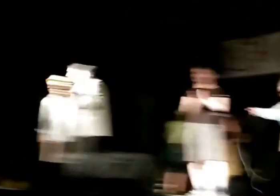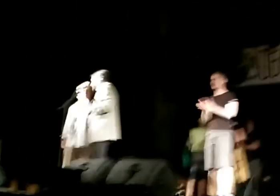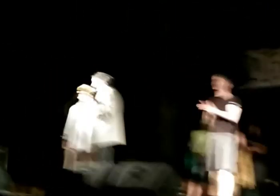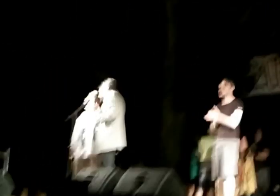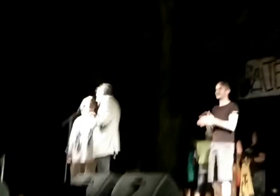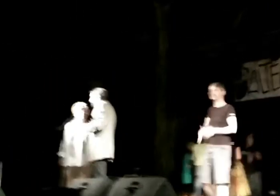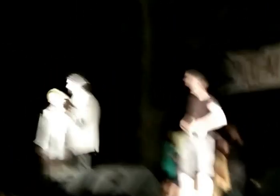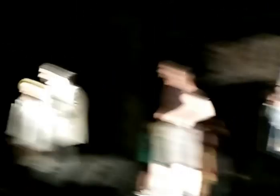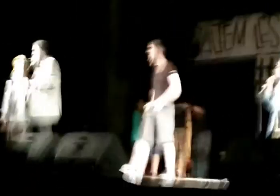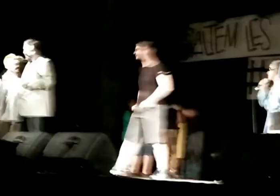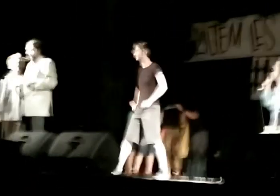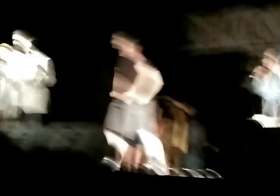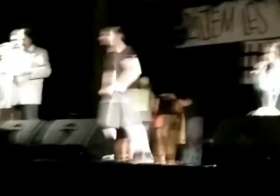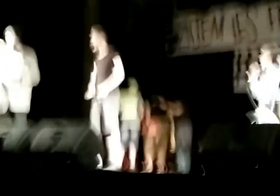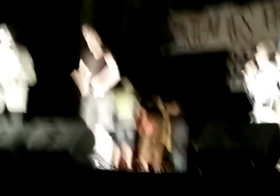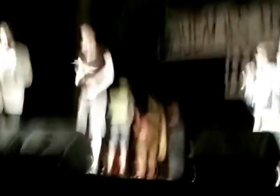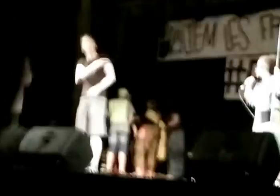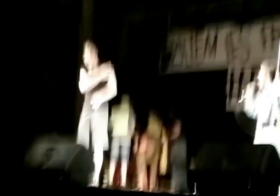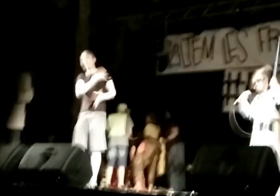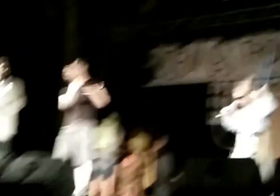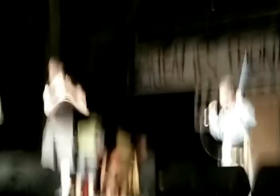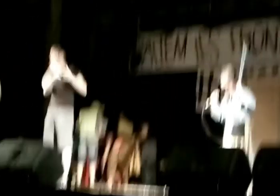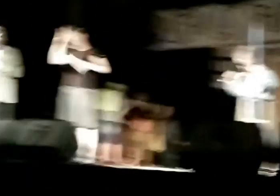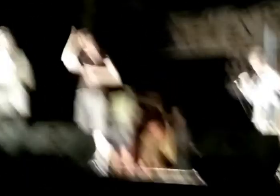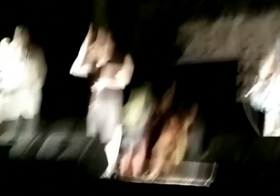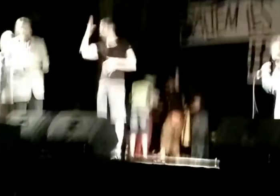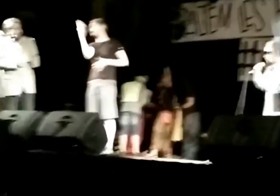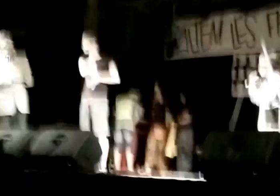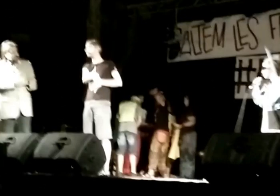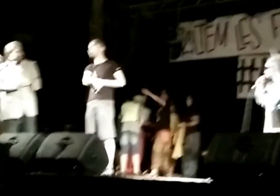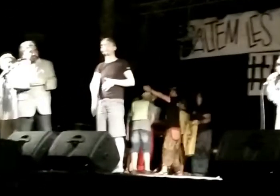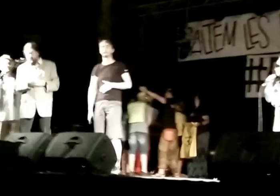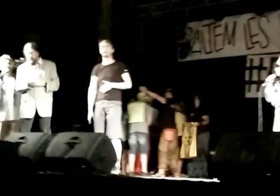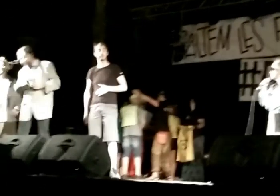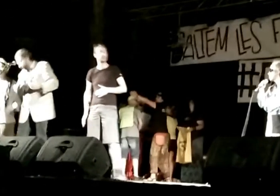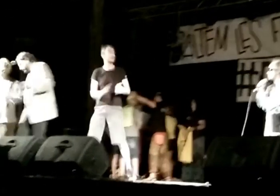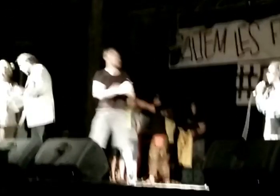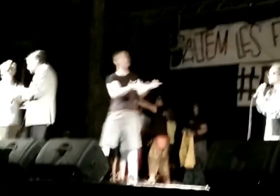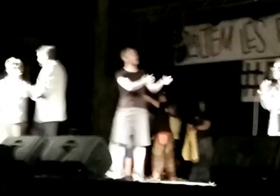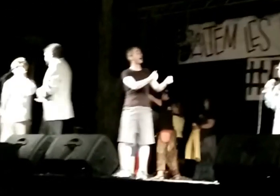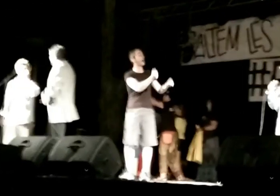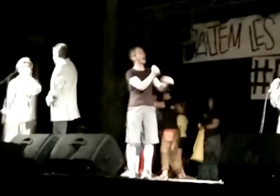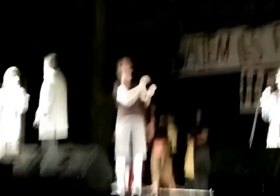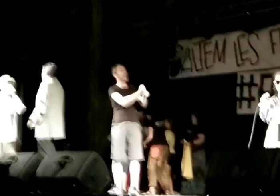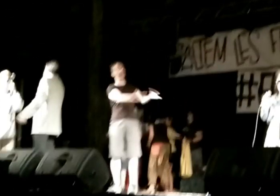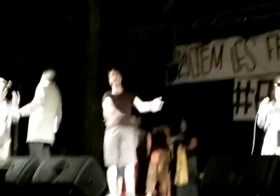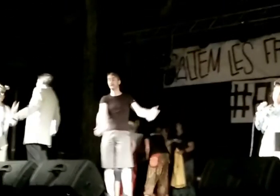Ja poden cantar i dir missa que aquest se n'anirà. Bueno, senyora Kelly, sisplau.